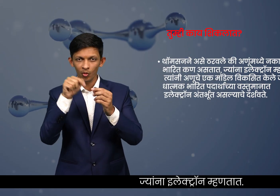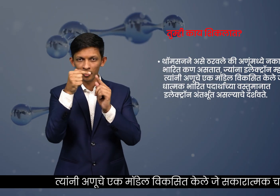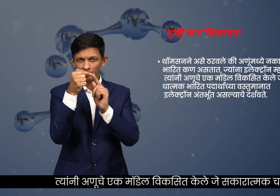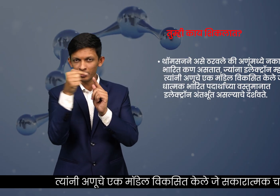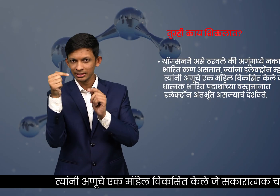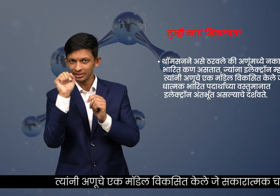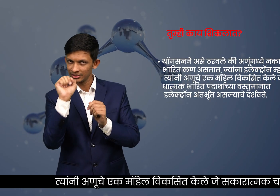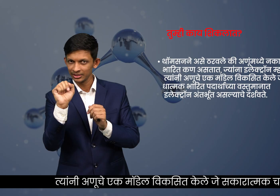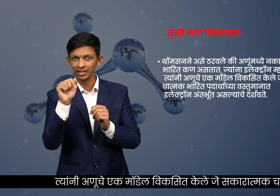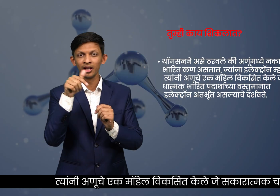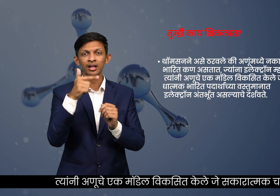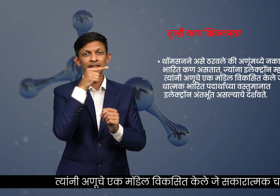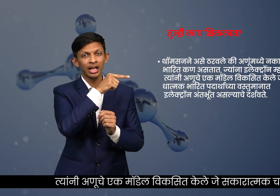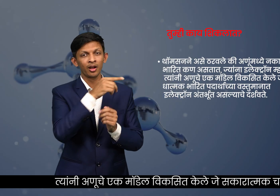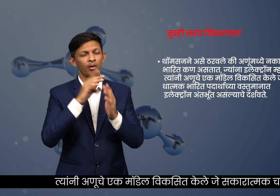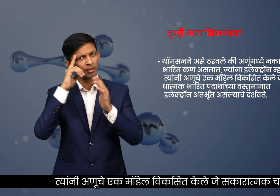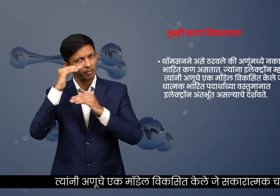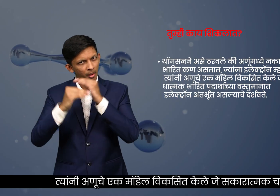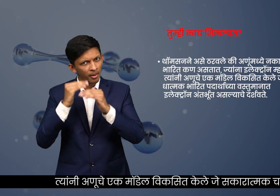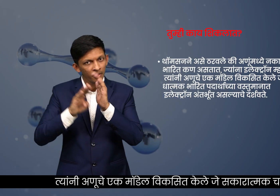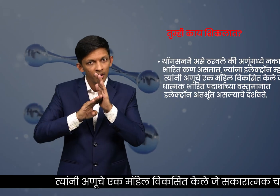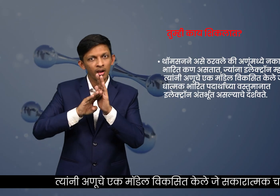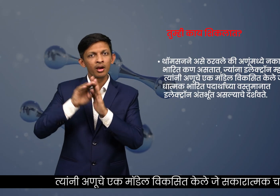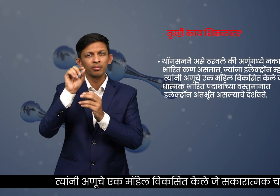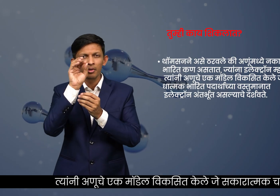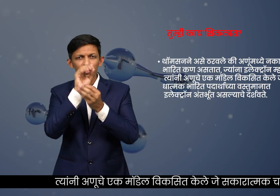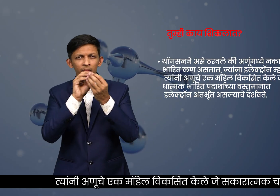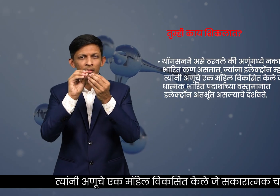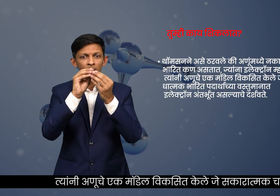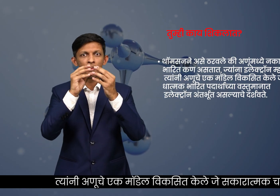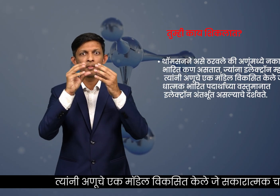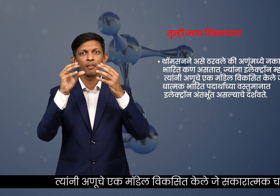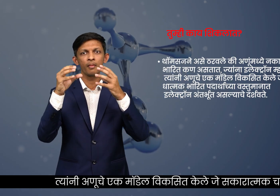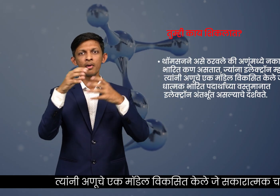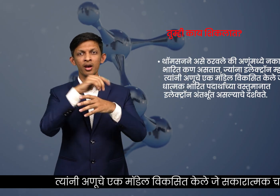त्यांनी अणूचे एक मॉडेल विकसित केले, जे सकारात्मक चार्ज केलेल्या